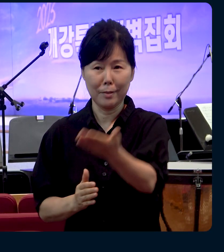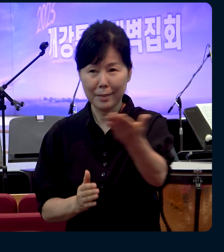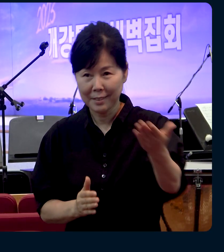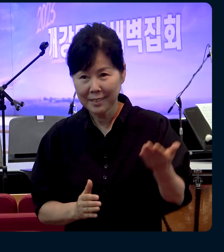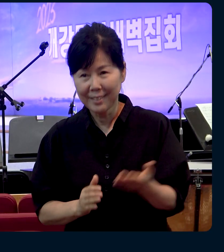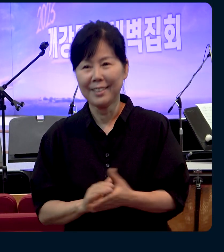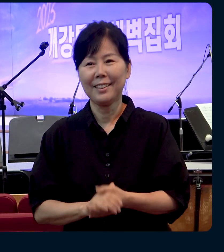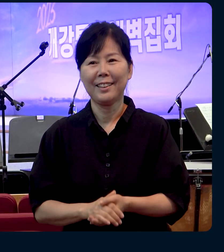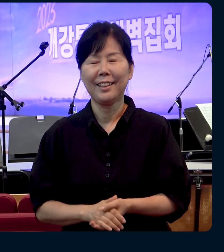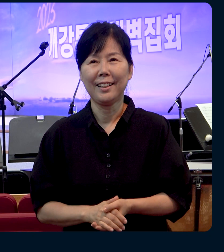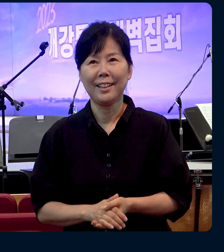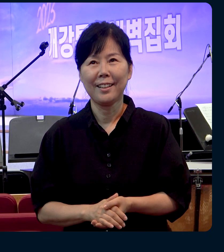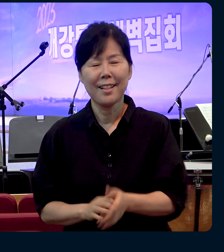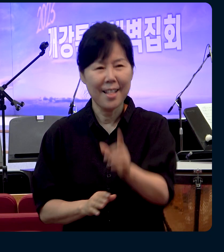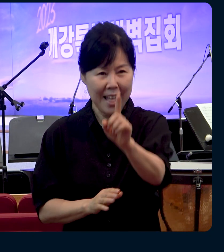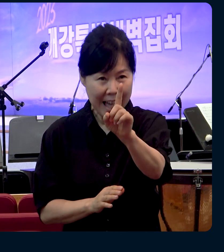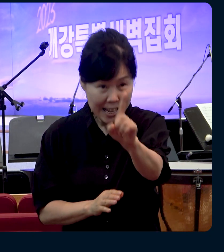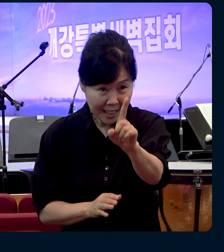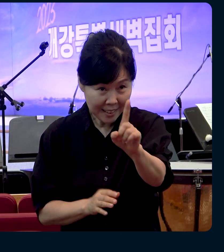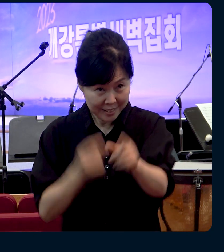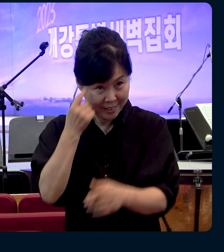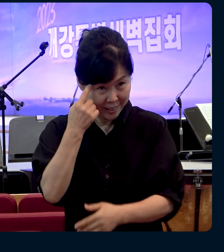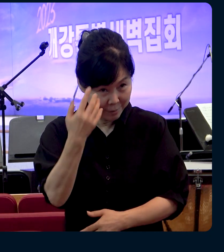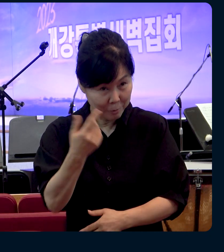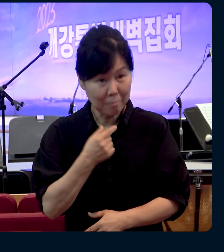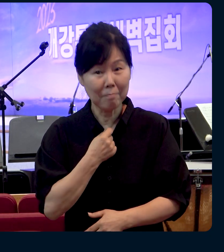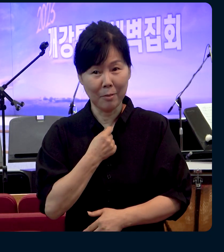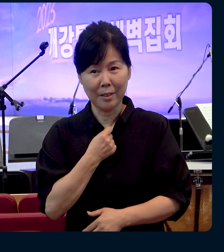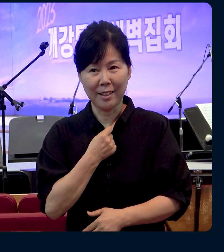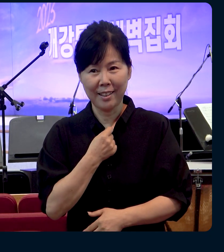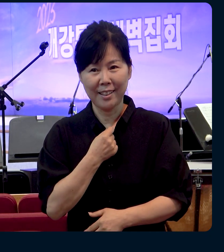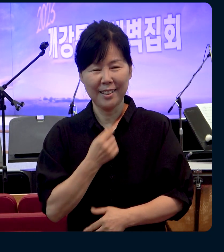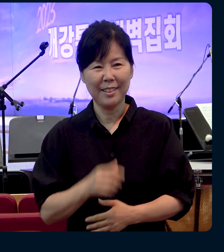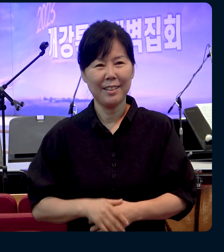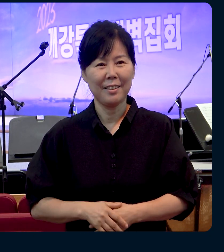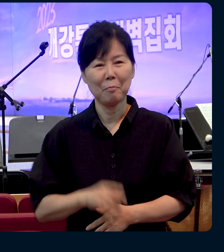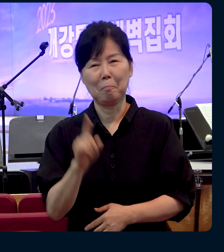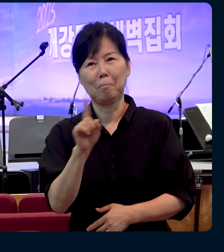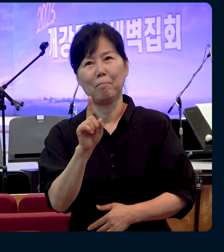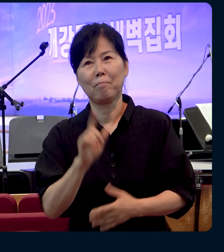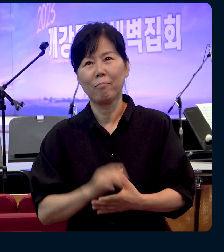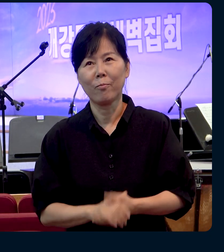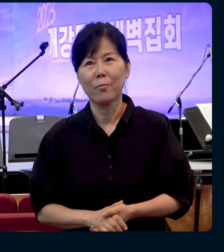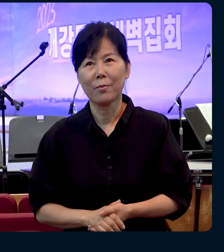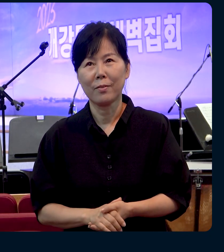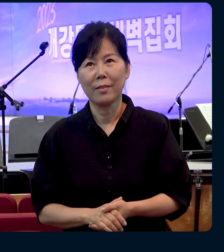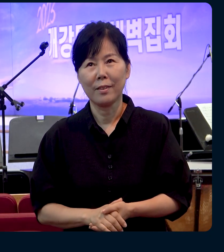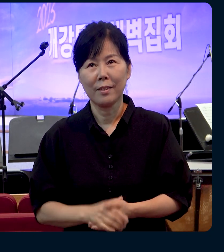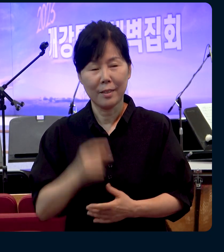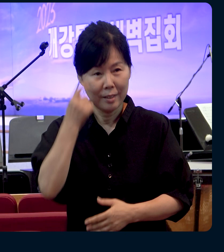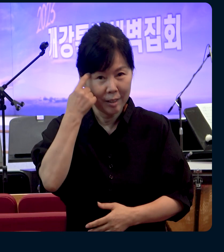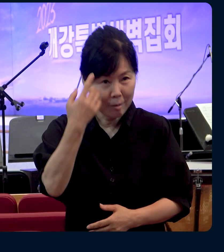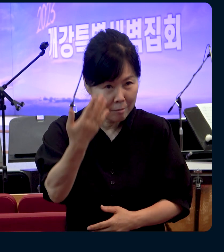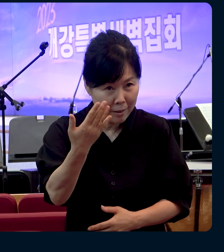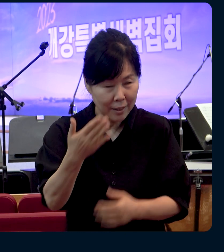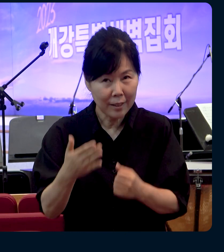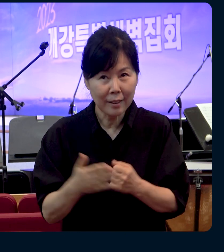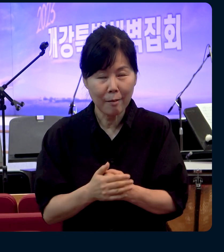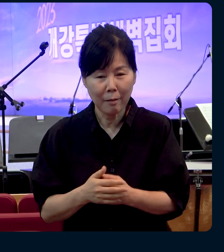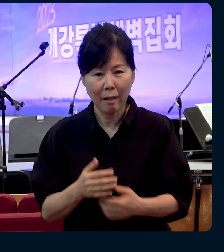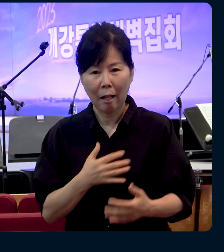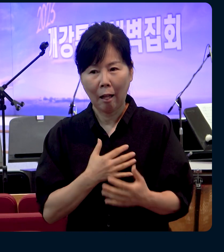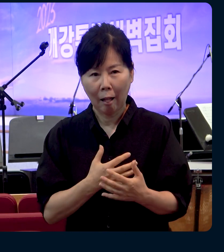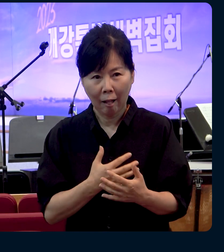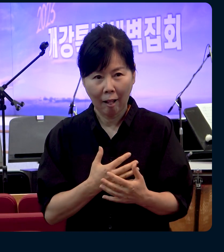여러분에게 한 가지 질문을 하면서 말씀을 시작하려고 합니다. 질문을 한다고 그러면 벌써 부담들을